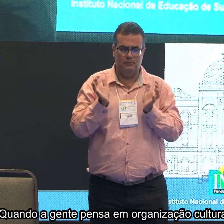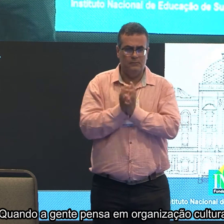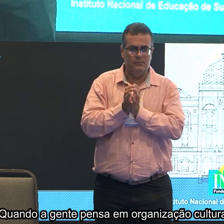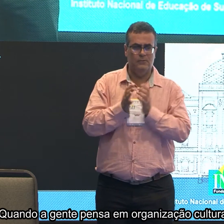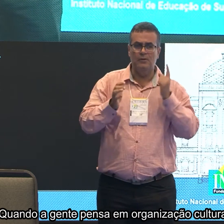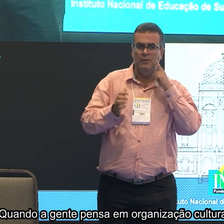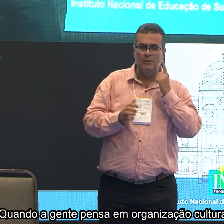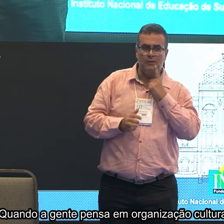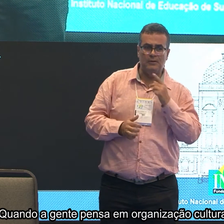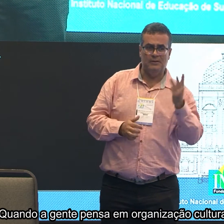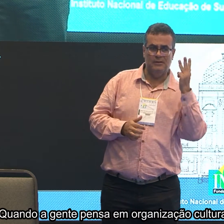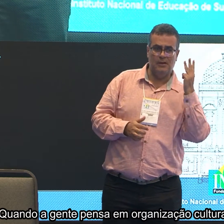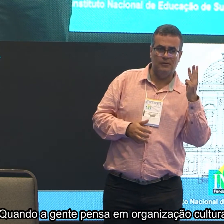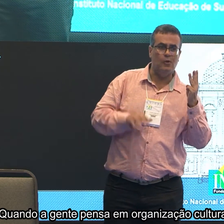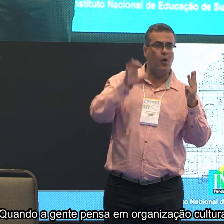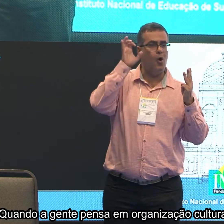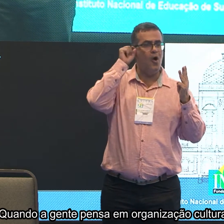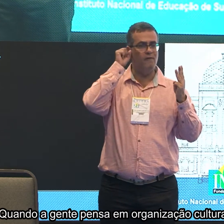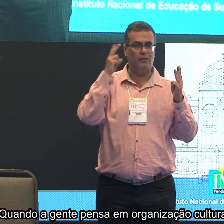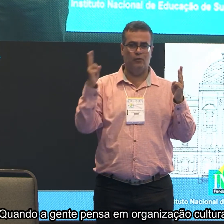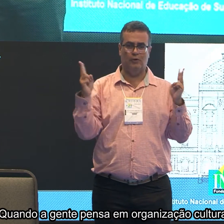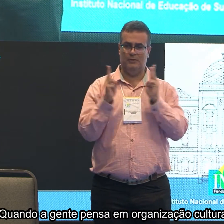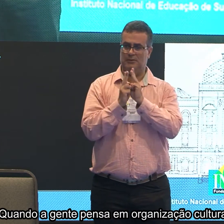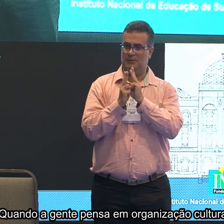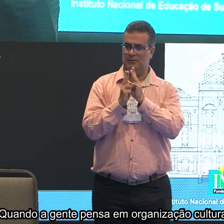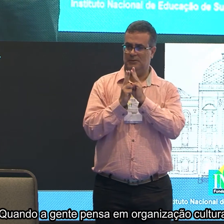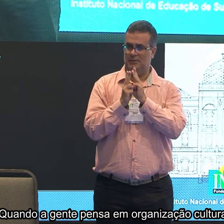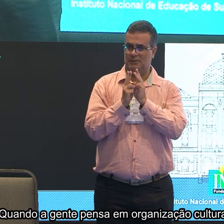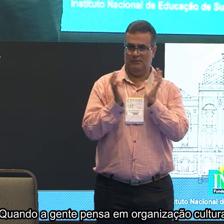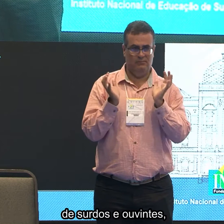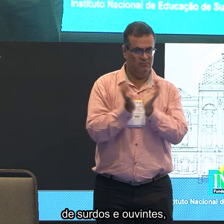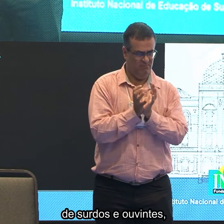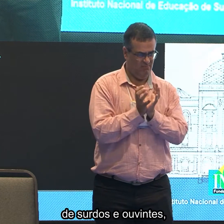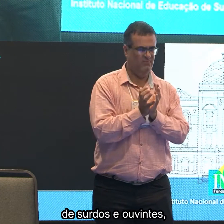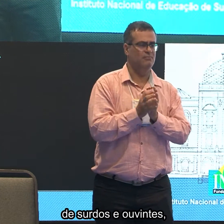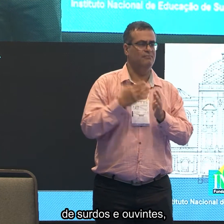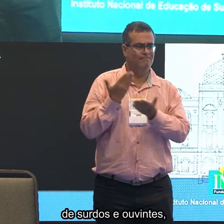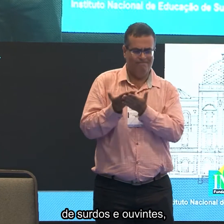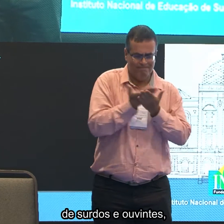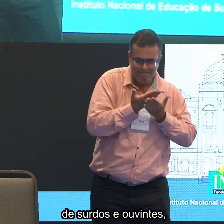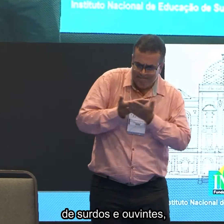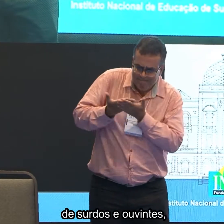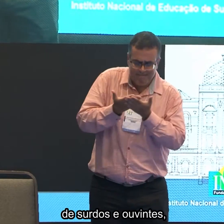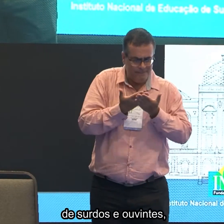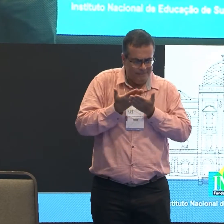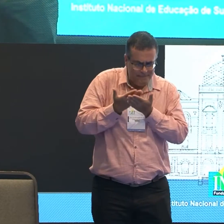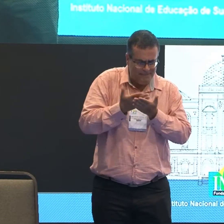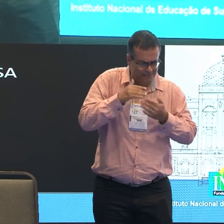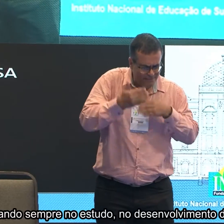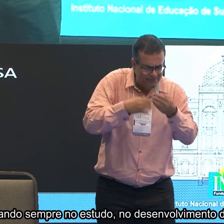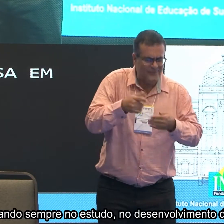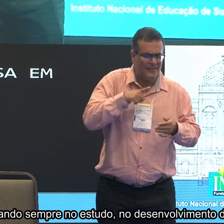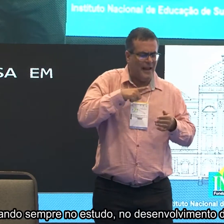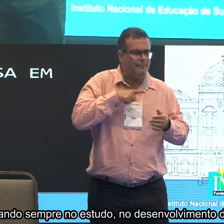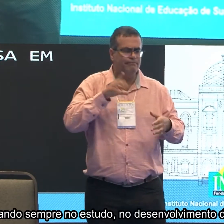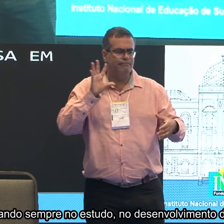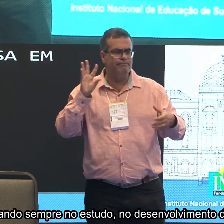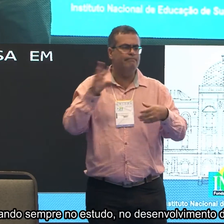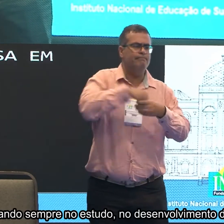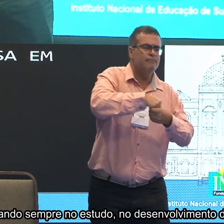Quando a gente pensa em organização cultural de surdos e ouvintes, pensando sempre no estudo